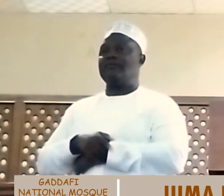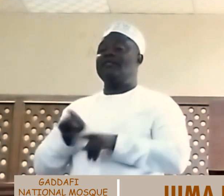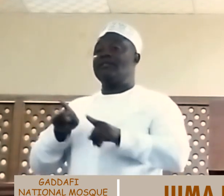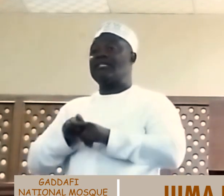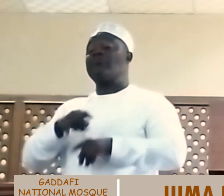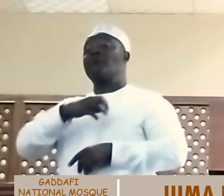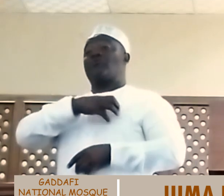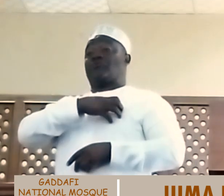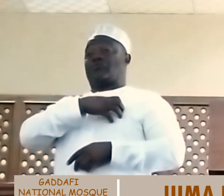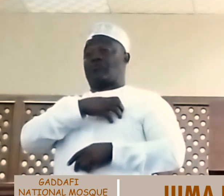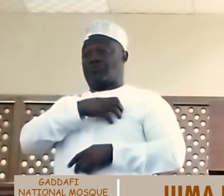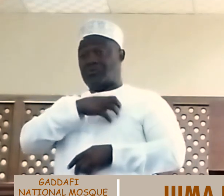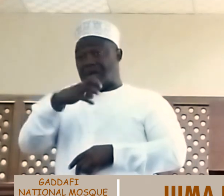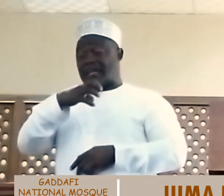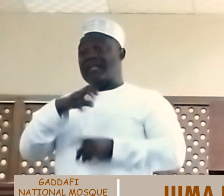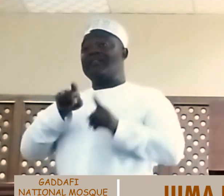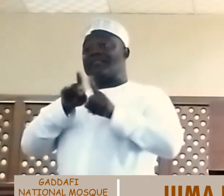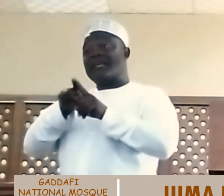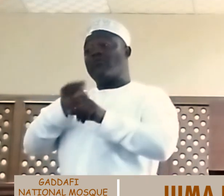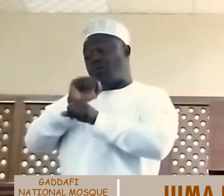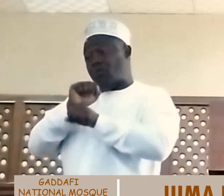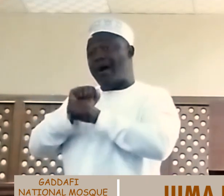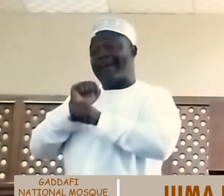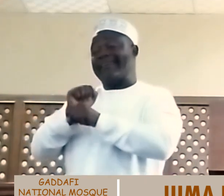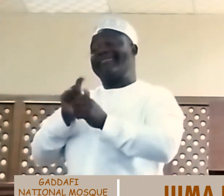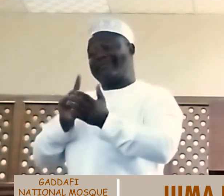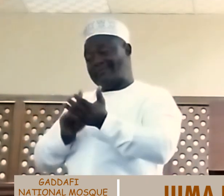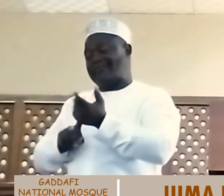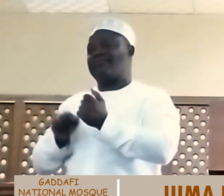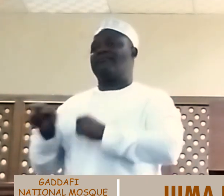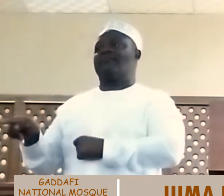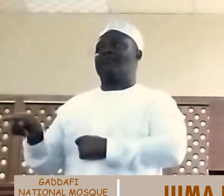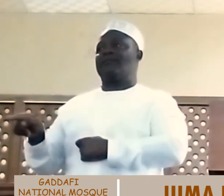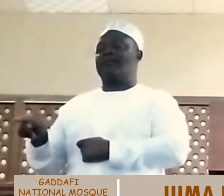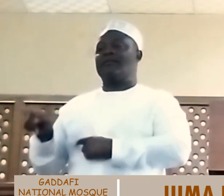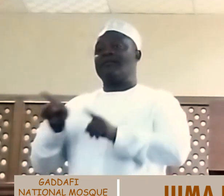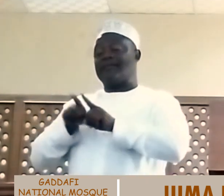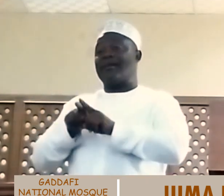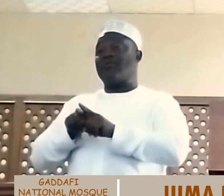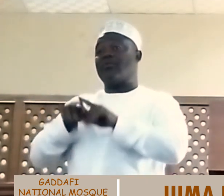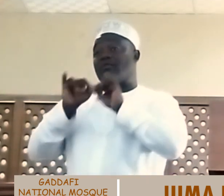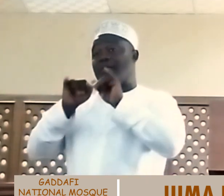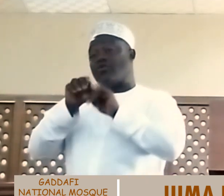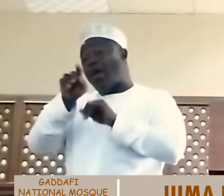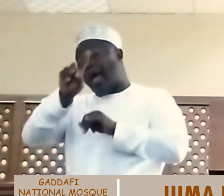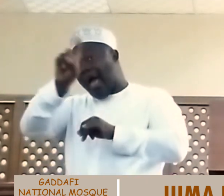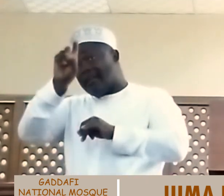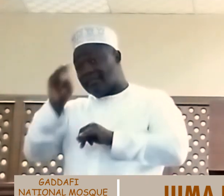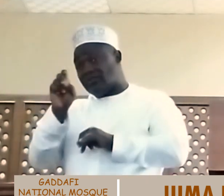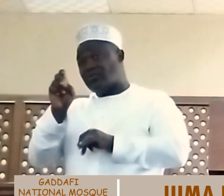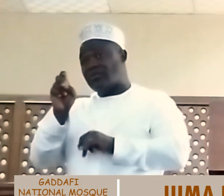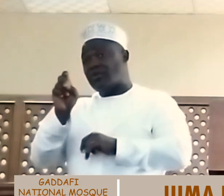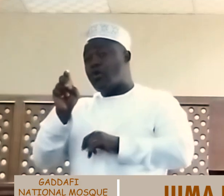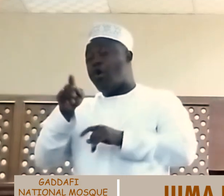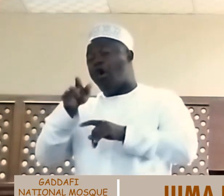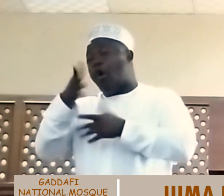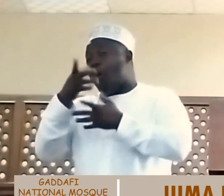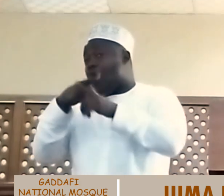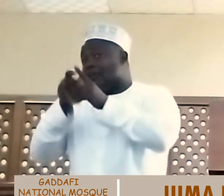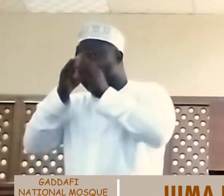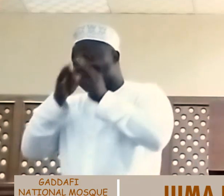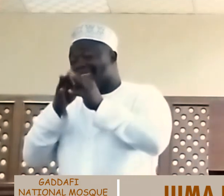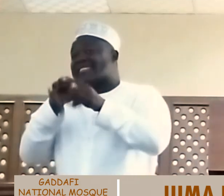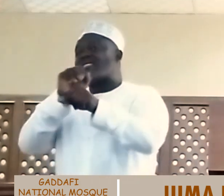obugagga bwaffe bukola omukululo naye nkulekera kino nti weebuuze ebintu ebyo byonna